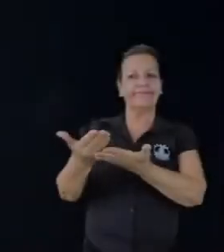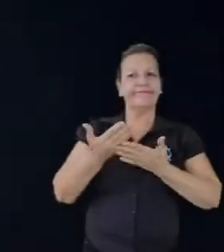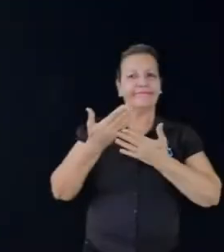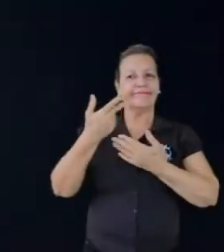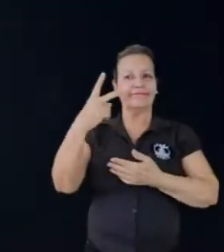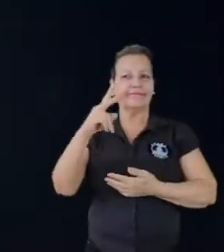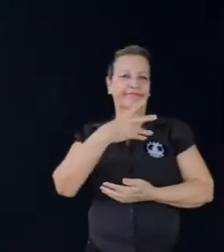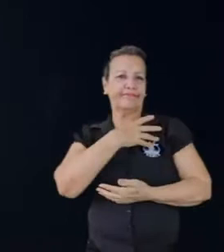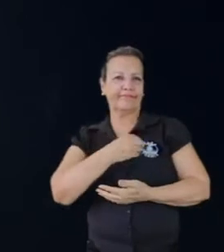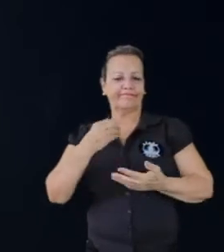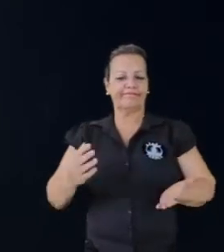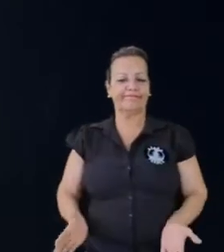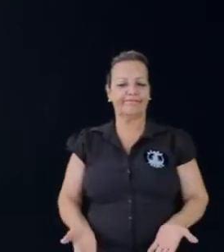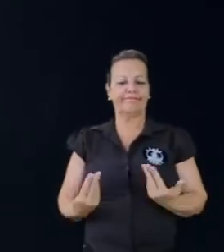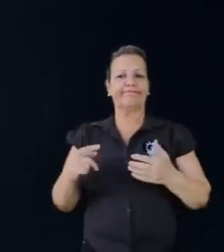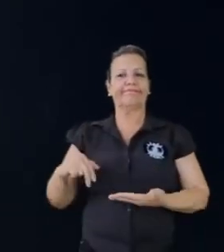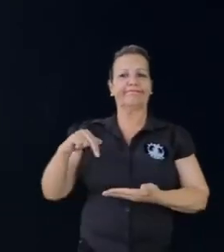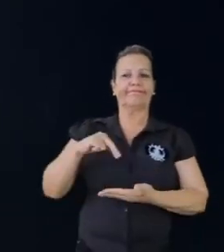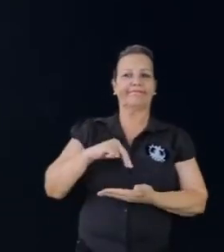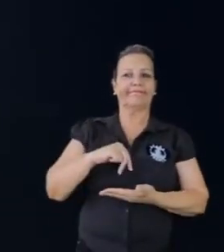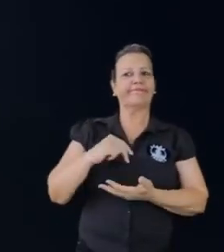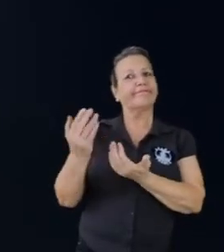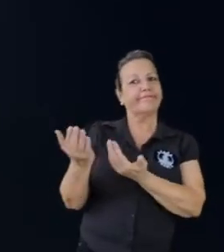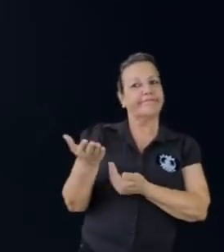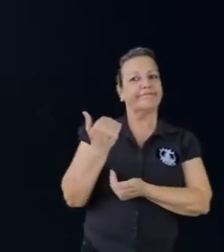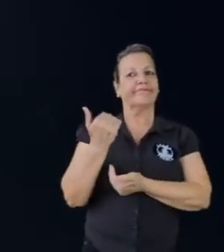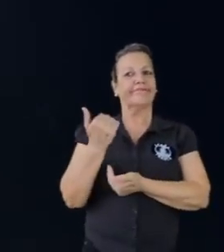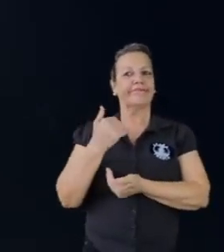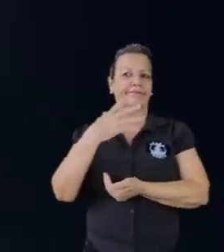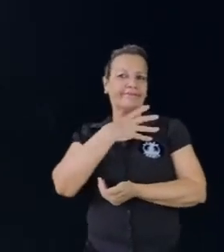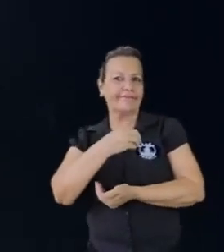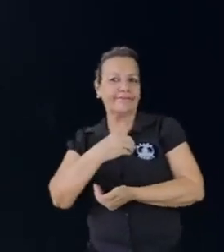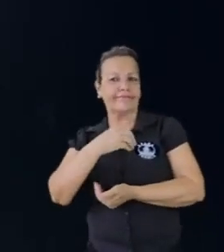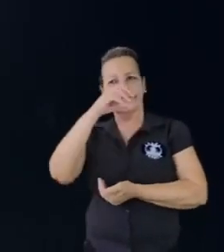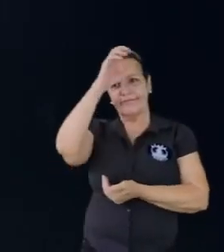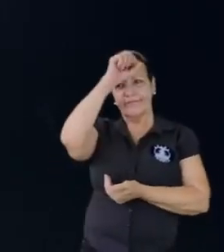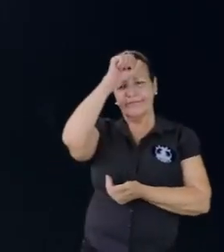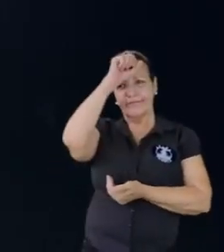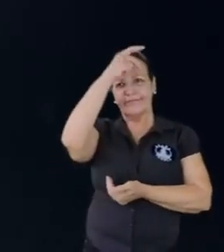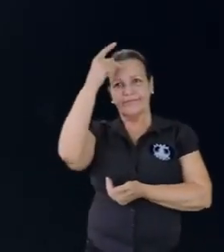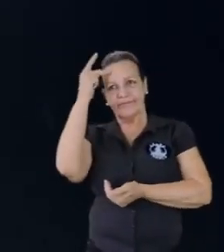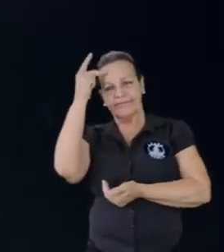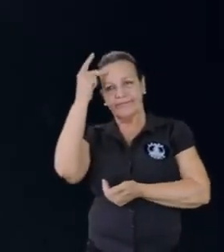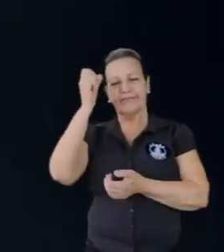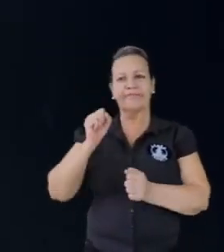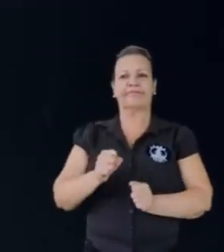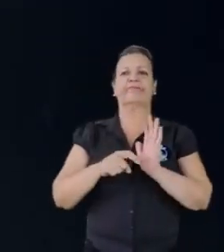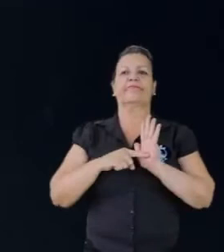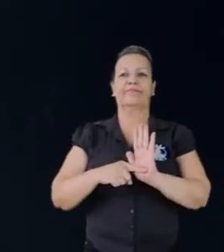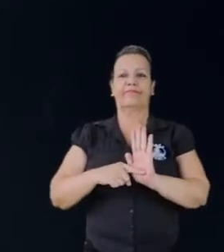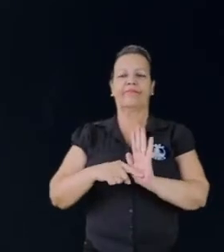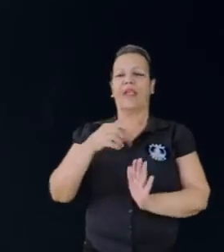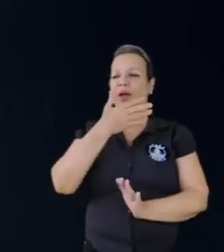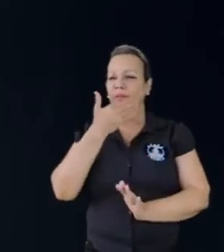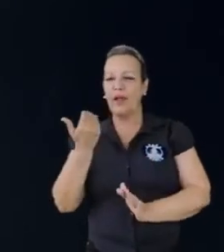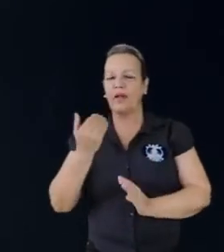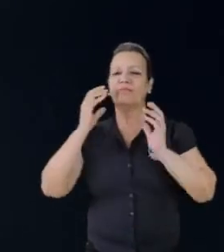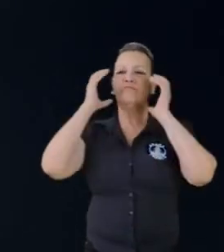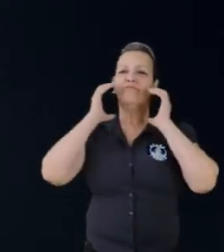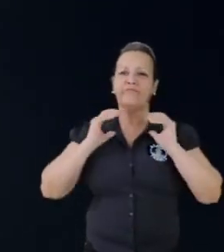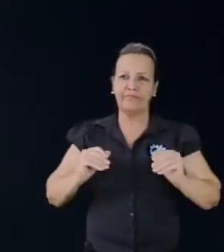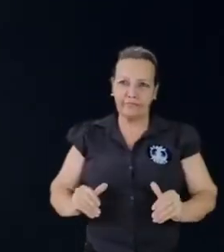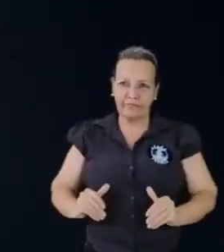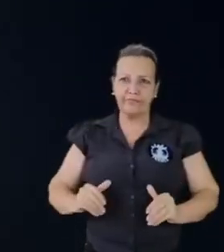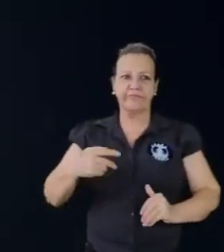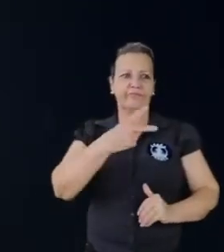Traga os seus filhos, levanta do sofá, vem trazer seus filhos para aprender com quem pode ajudar